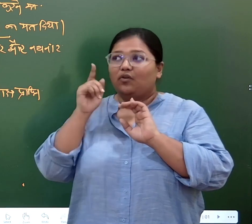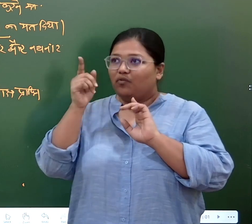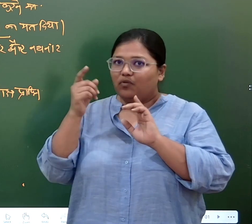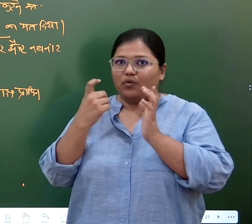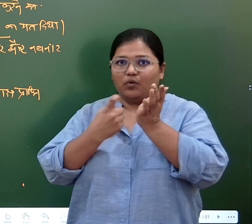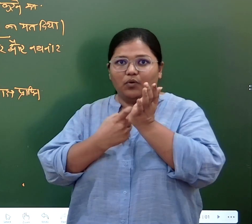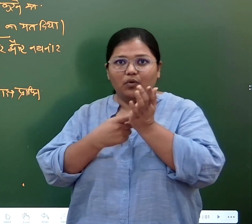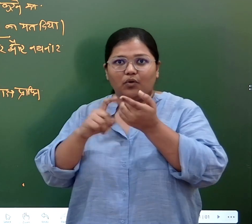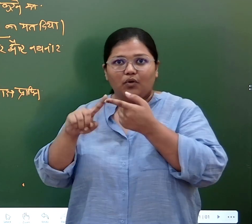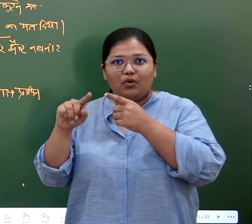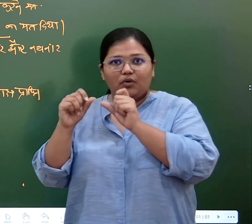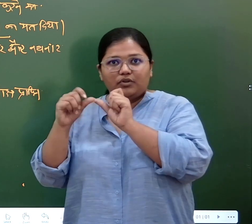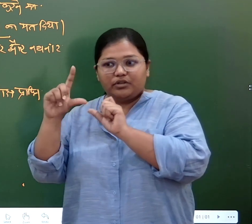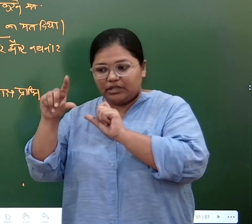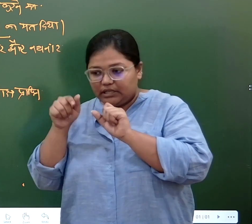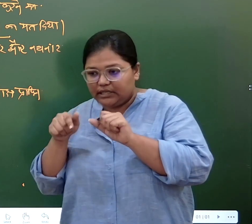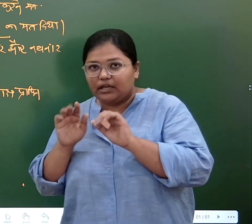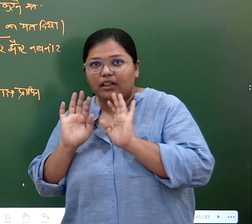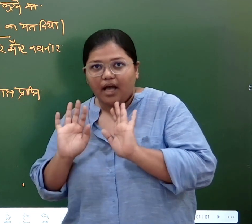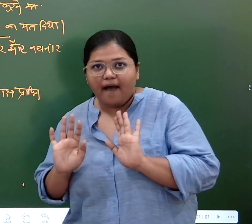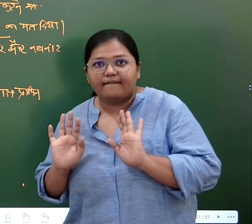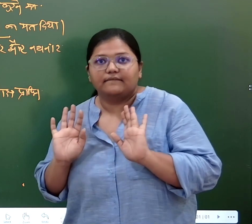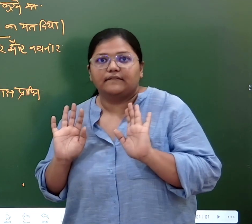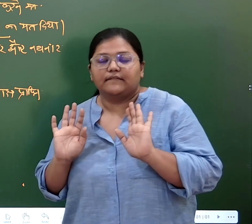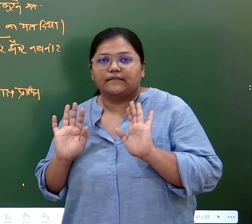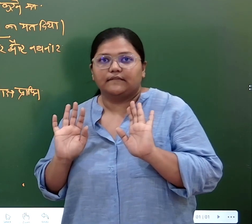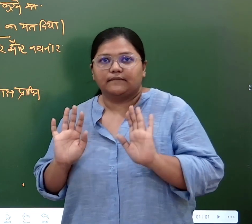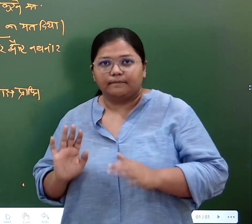है हमारे अंदर बसे हैं,